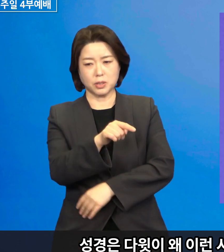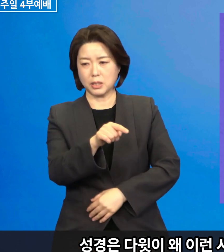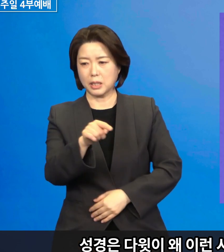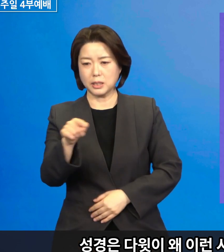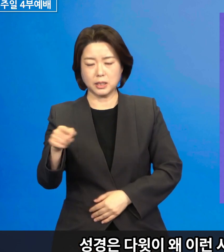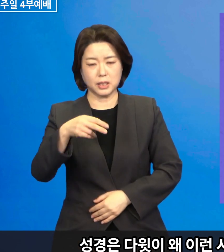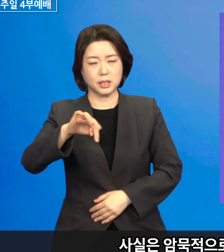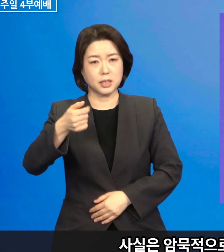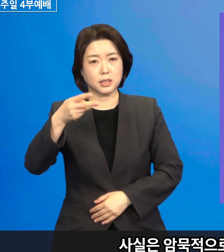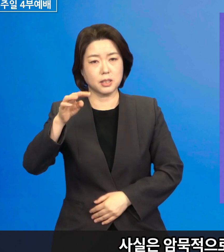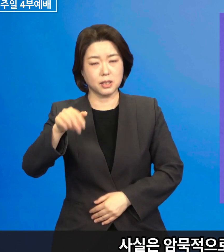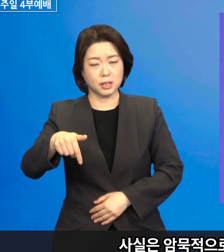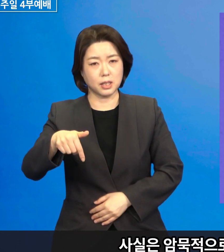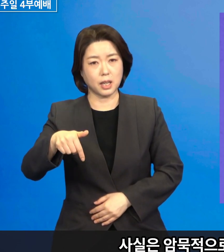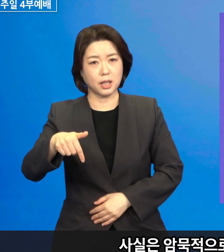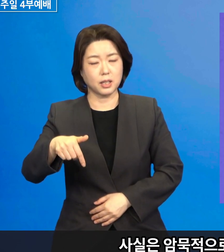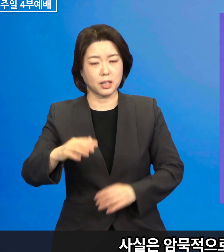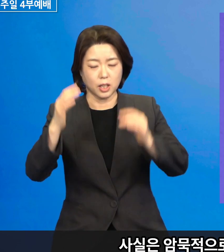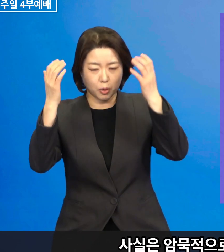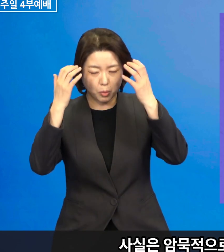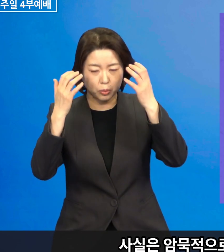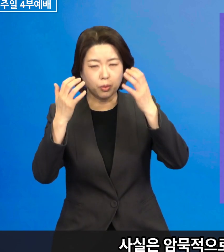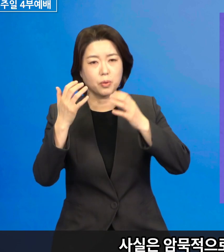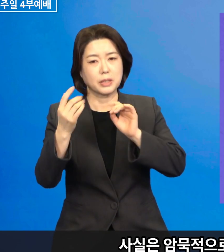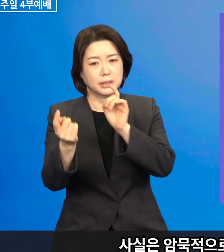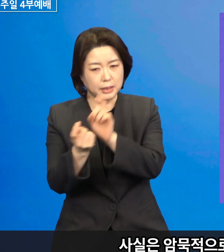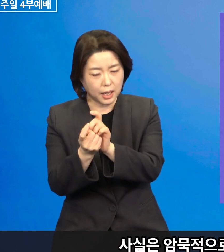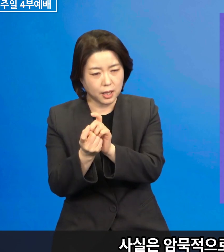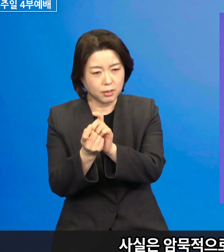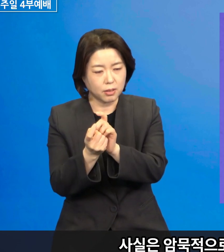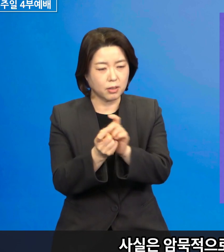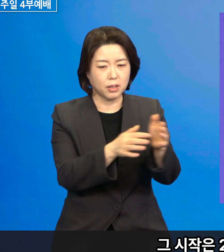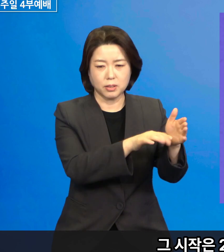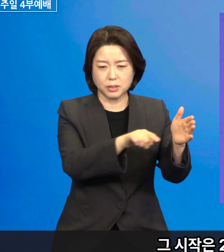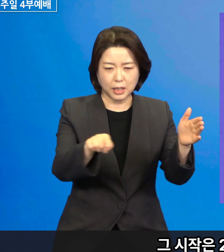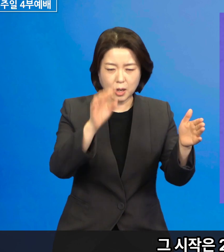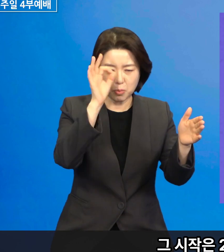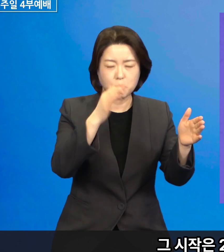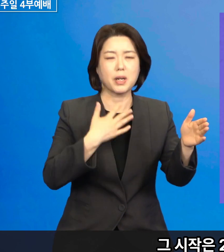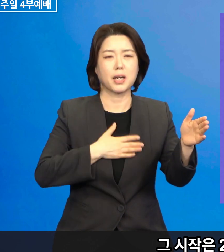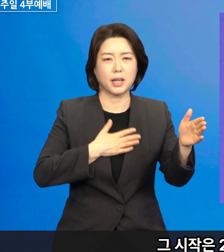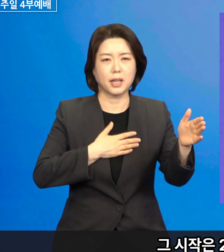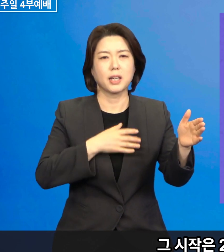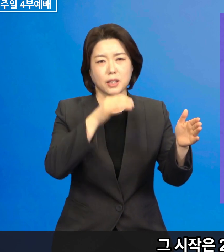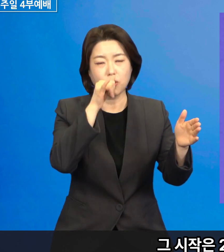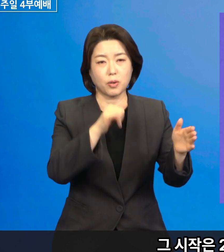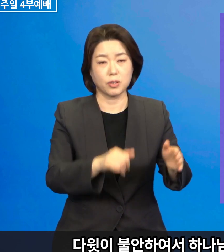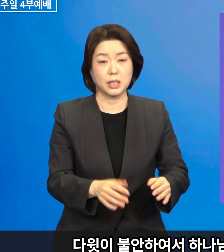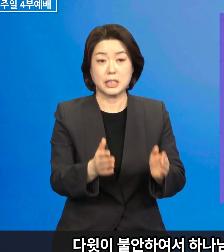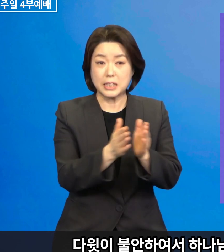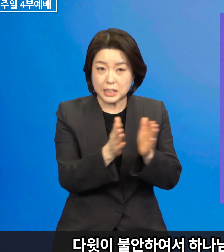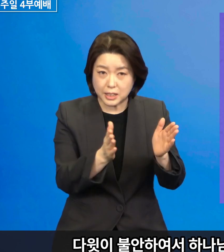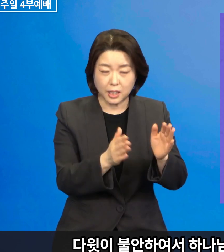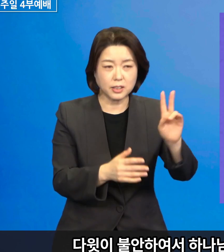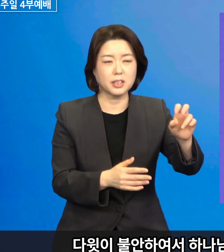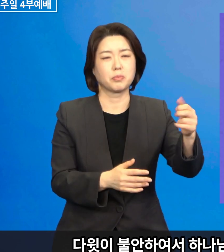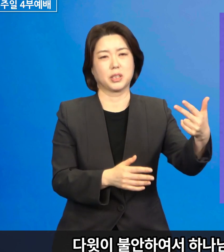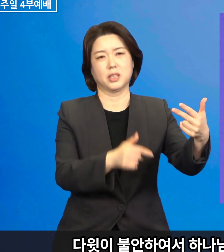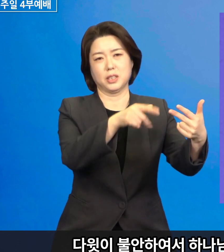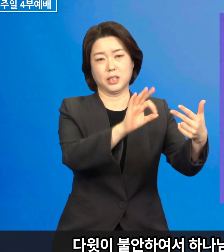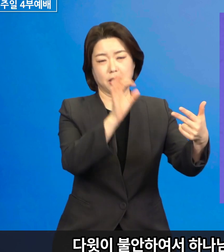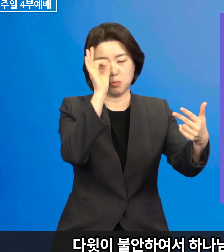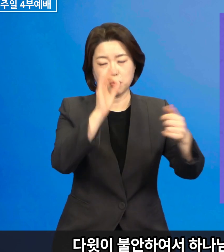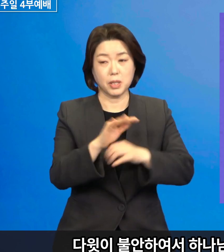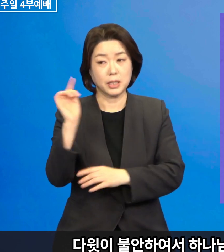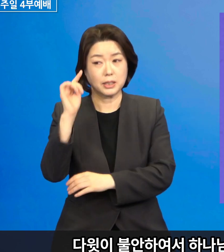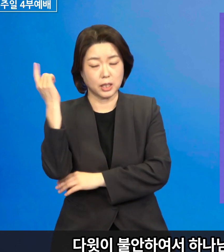고통을 당했는지를 사실은 암묵적으로 말씀하고 있습니다. 그 시작은 27장이었어요. 다윗이